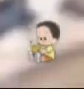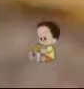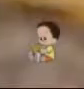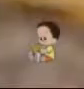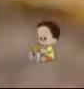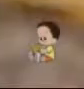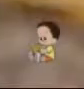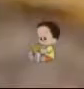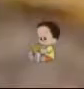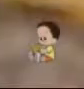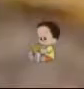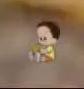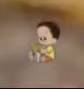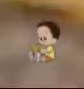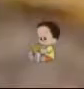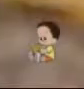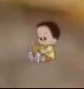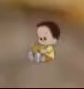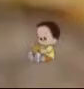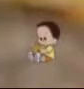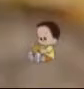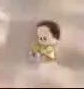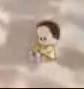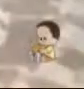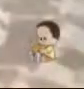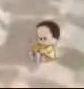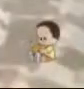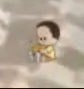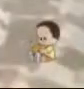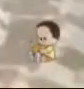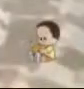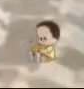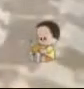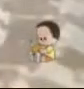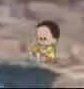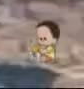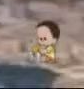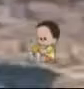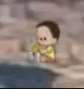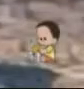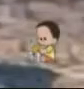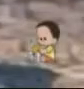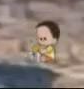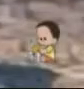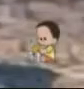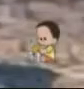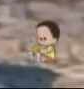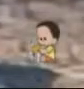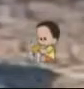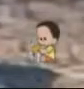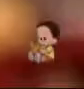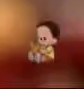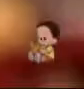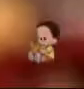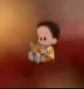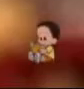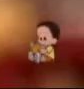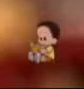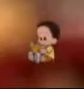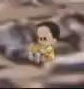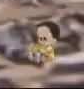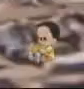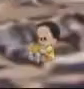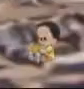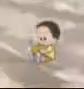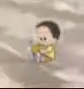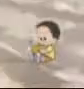remontando. O menino franze os olhos e observa. Ian se remonta. O menino olha com surpresa. Ian cai